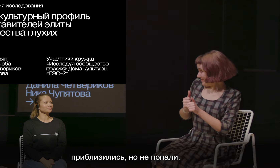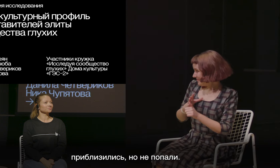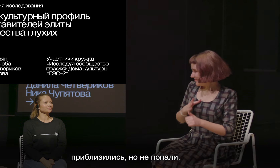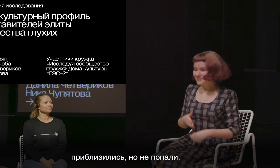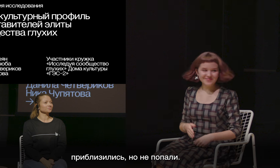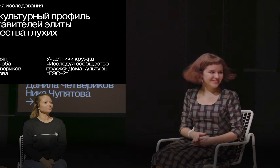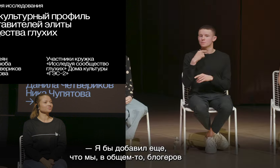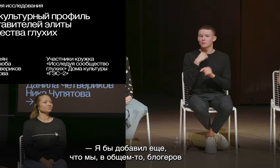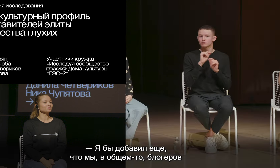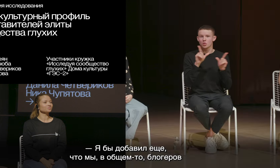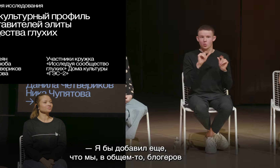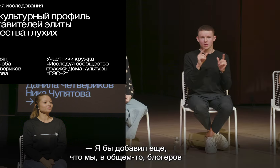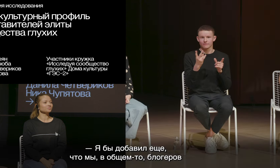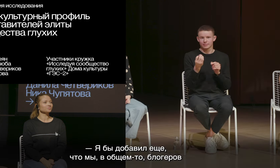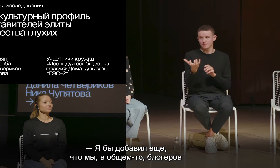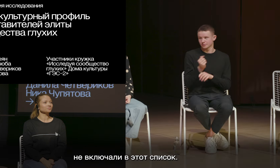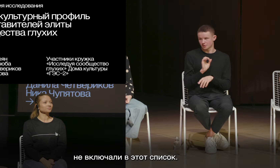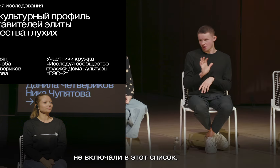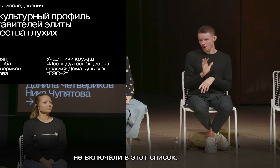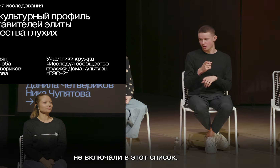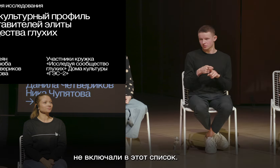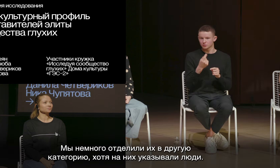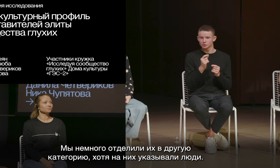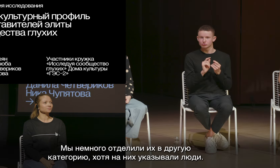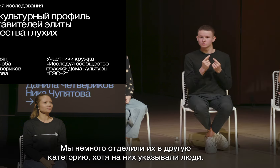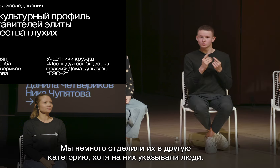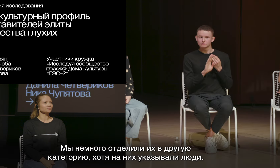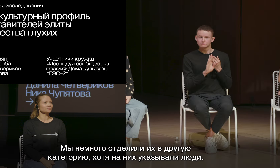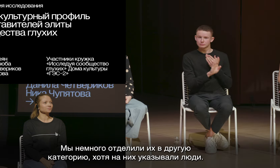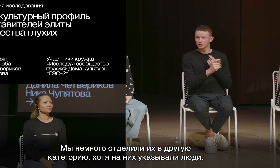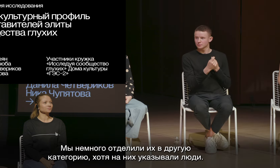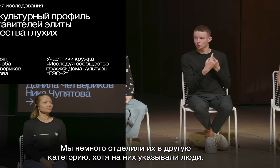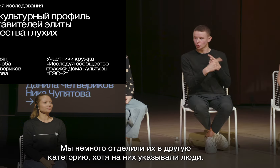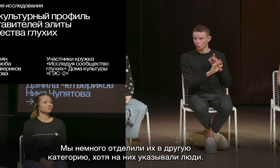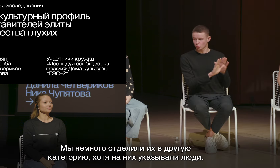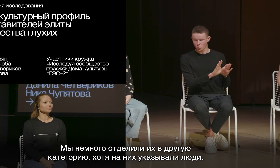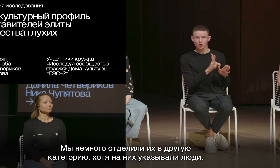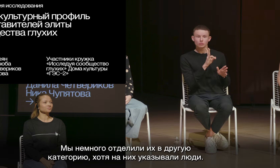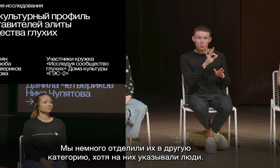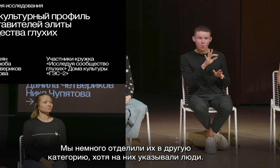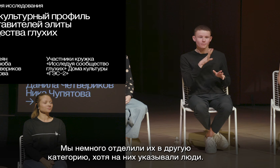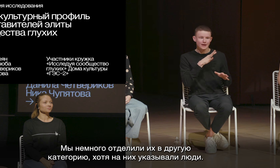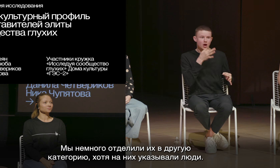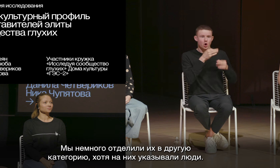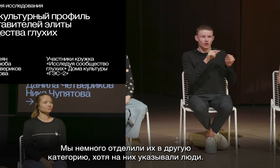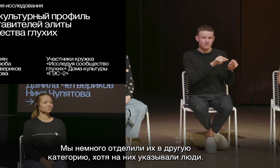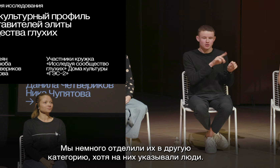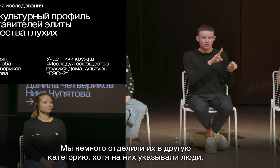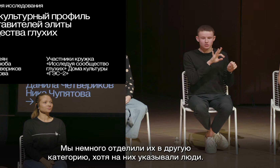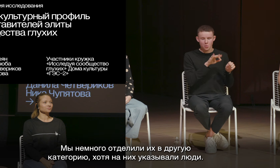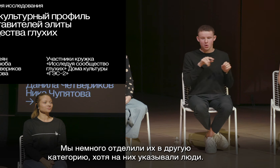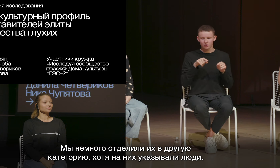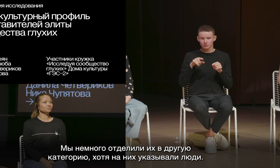приблизились, но не попали. Я бы добавила еще, что мы, в общем-то, блогеров не включали в этот список, мы немножечко отделили их в другую категорию, хотя на